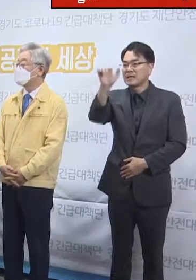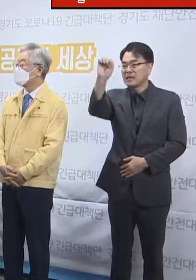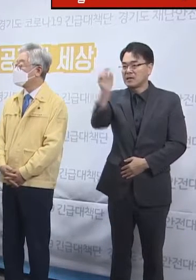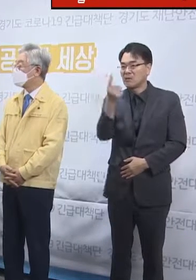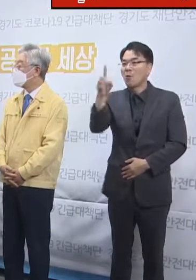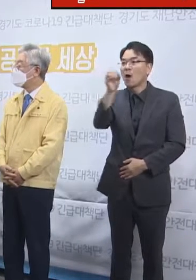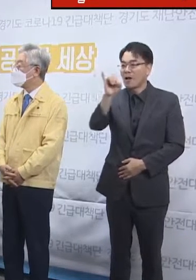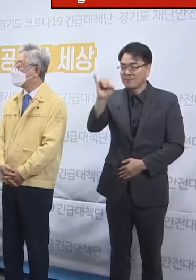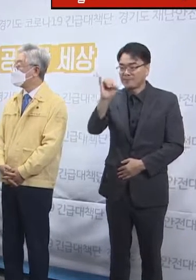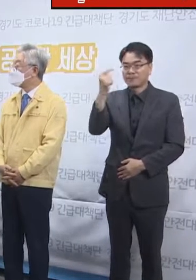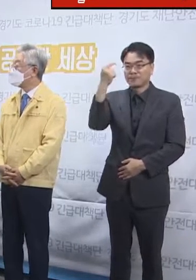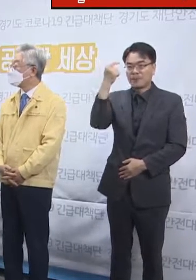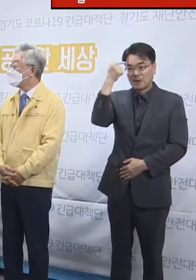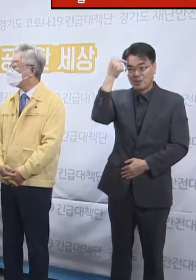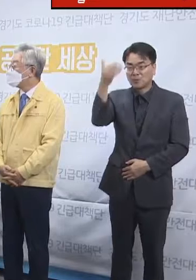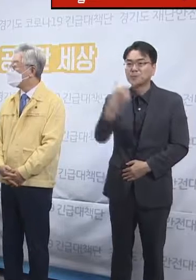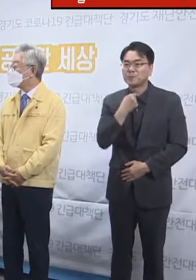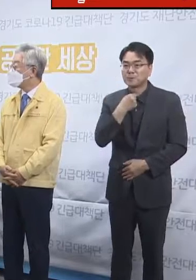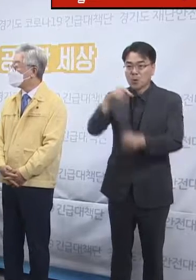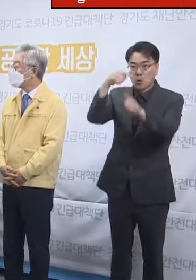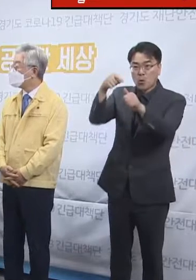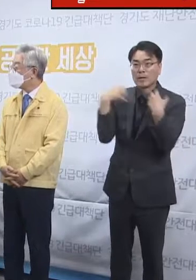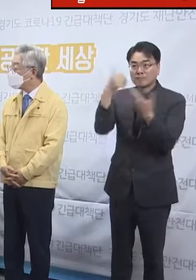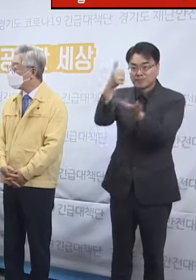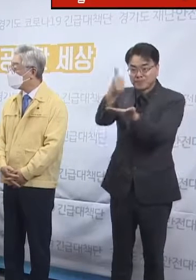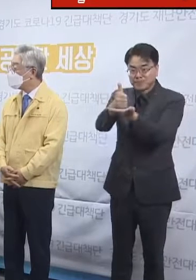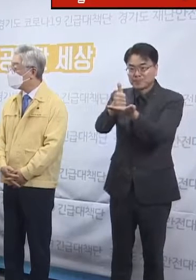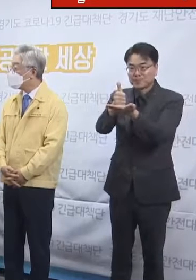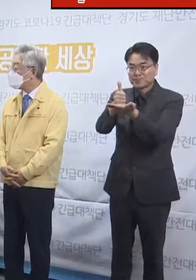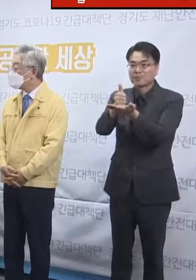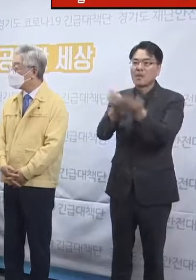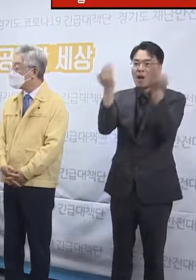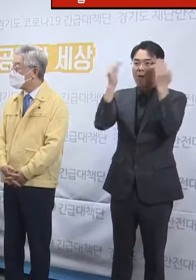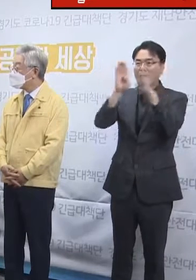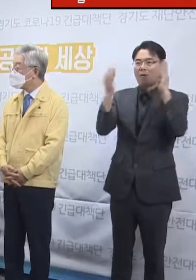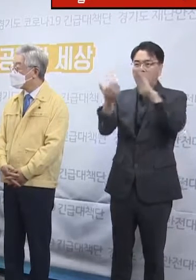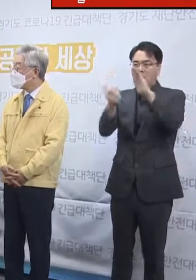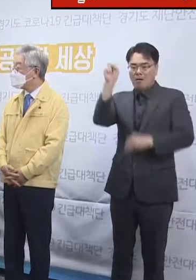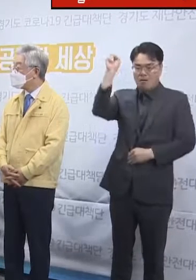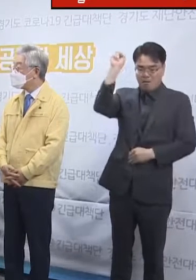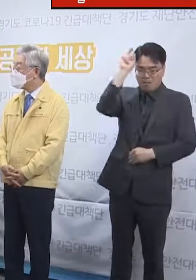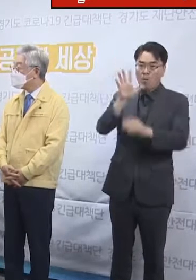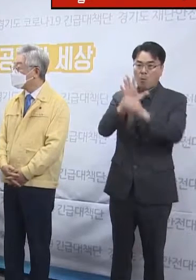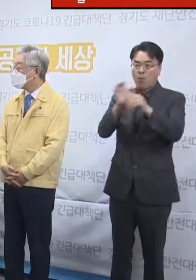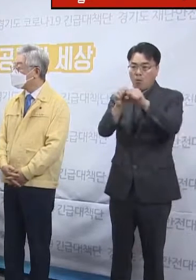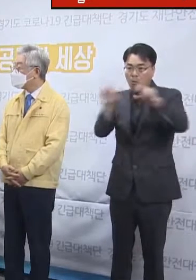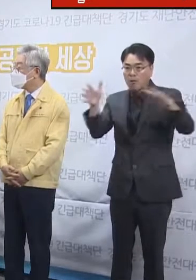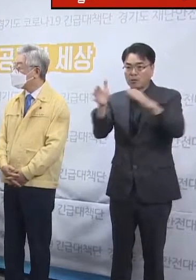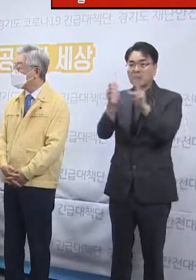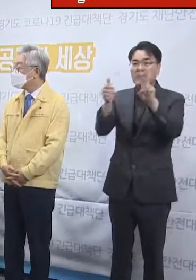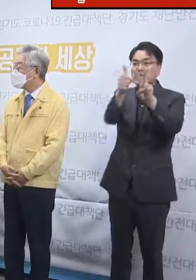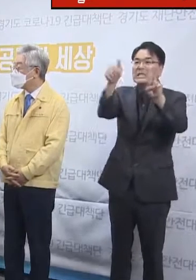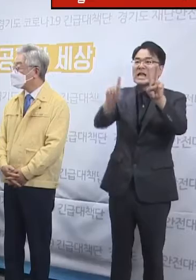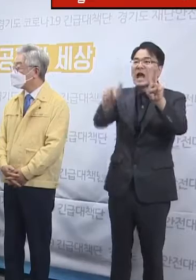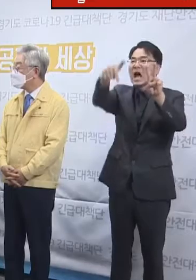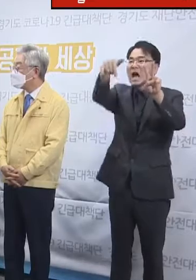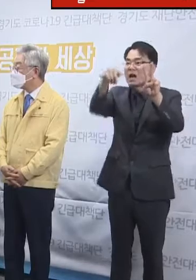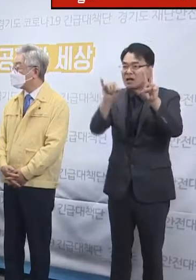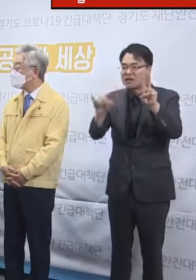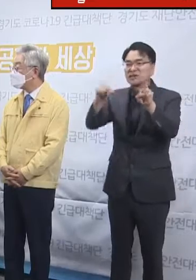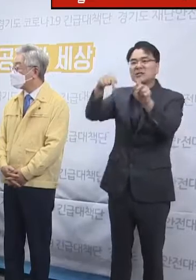기자입니다. 교육감님께 질문하였습니다. 개학 전 갑작스러운 코로나19 확산에 2학기 비대면 수업 준비에